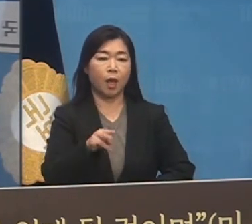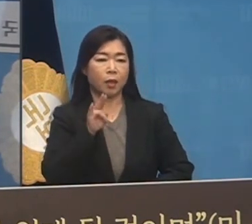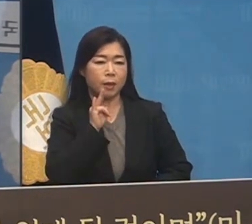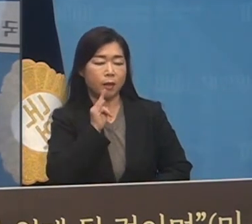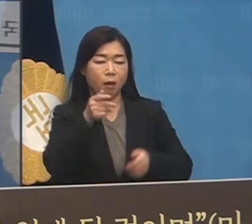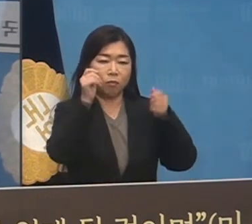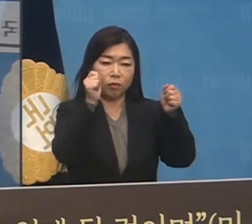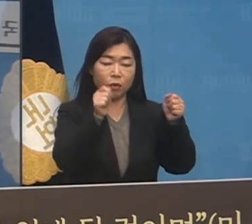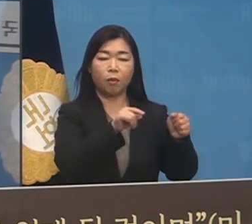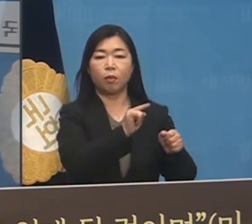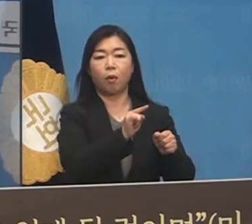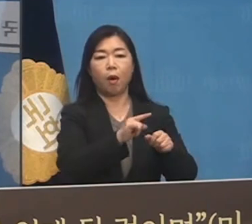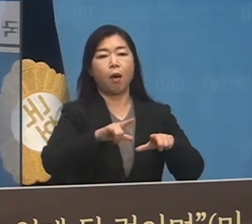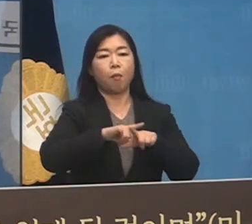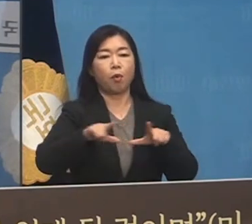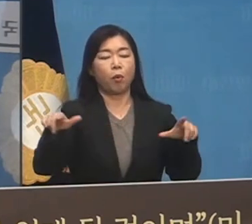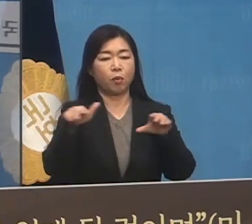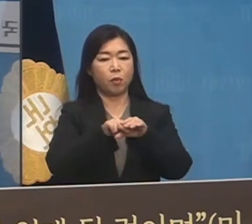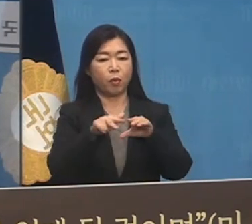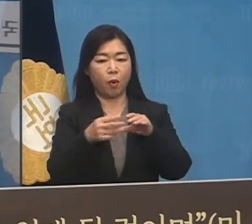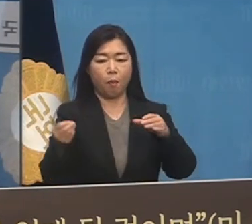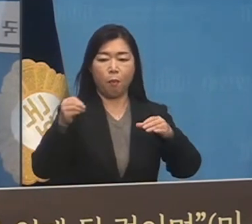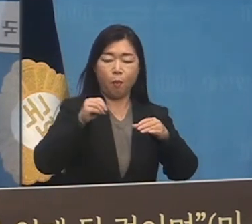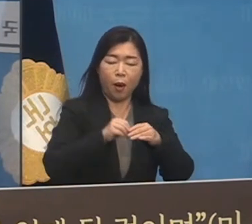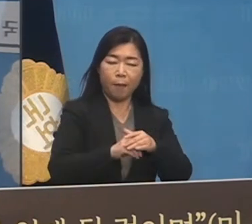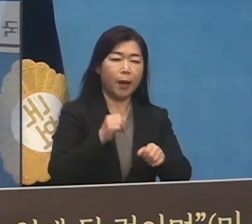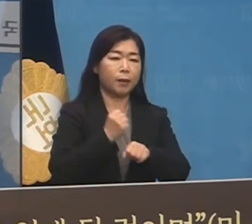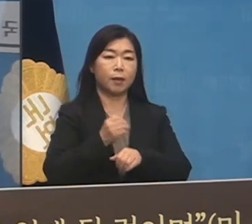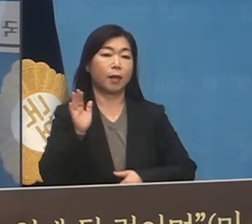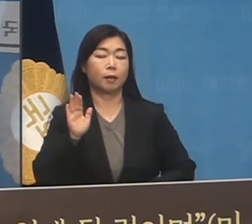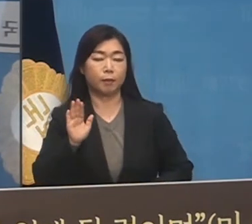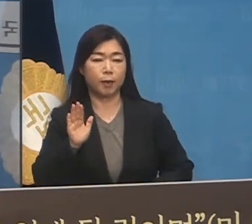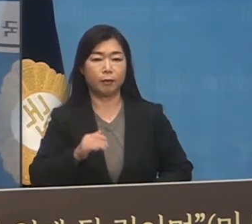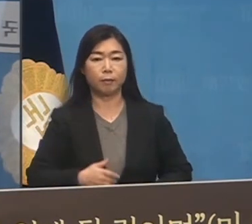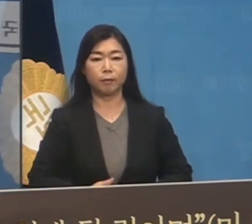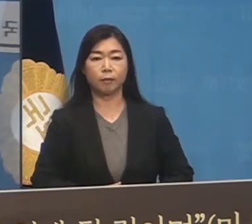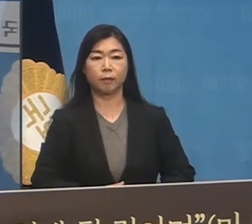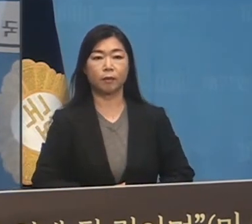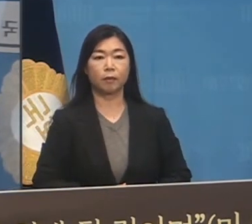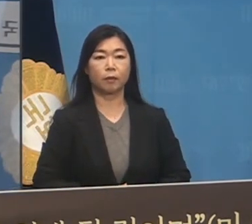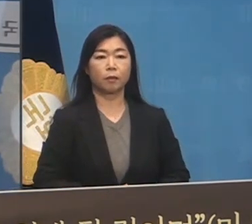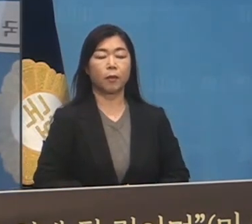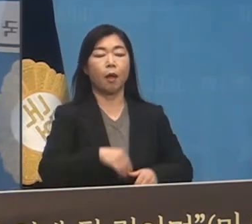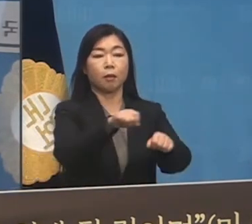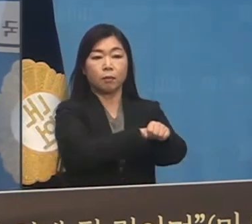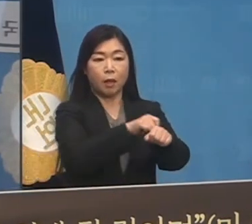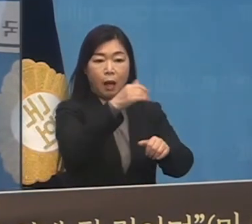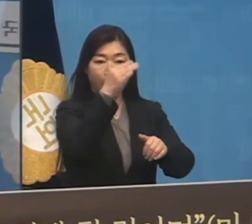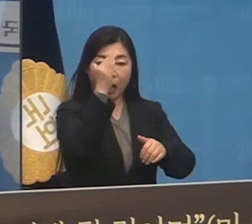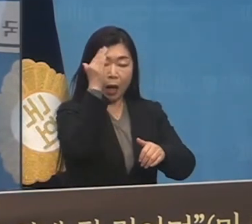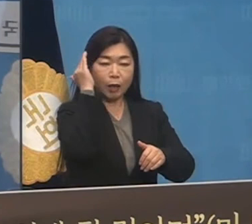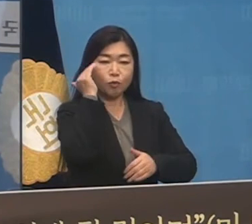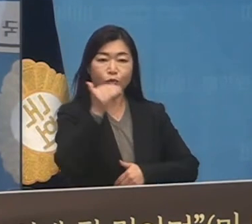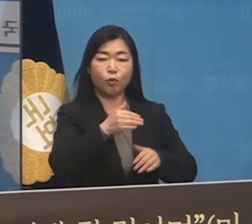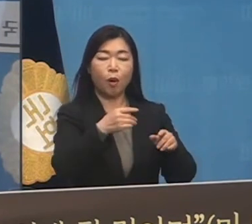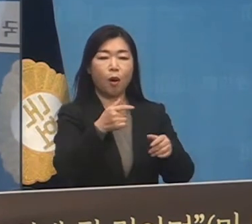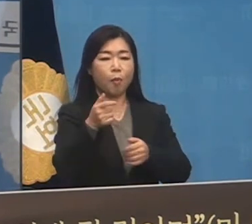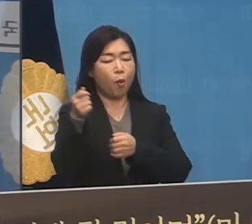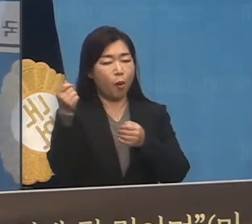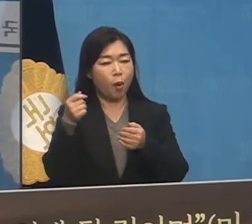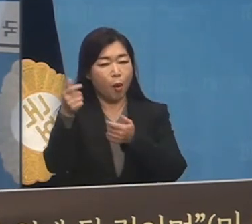이단이나 무속을 보편적 종교 범주로 인정하지 않습니다. 특별히 한국